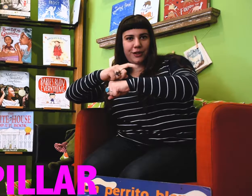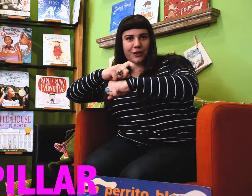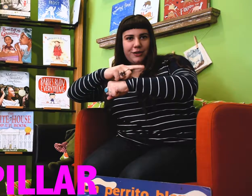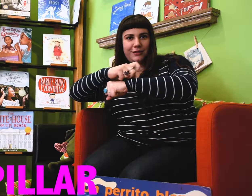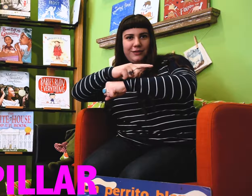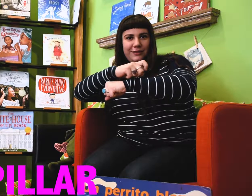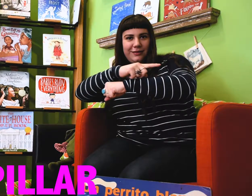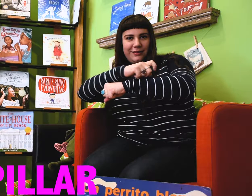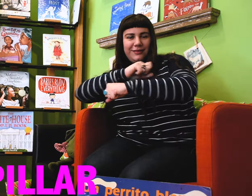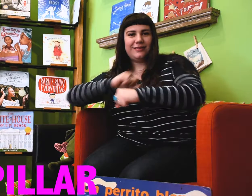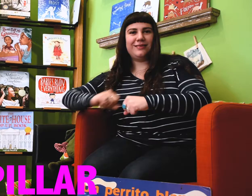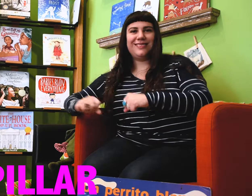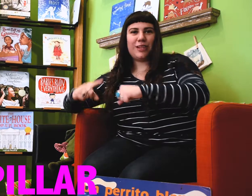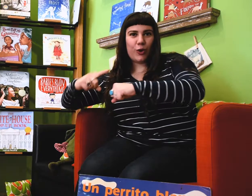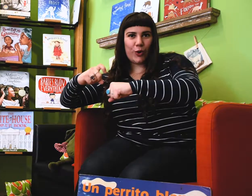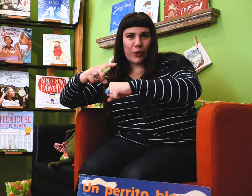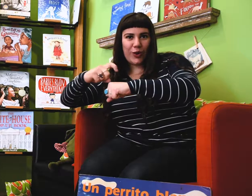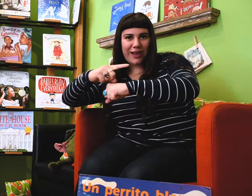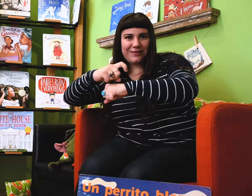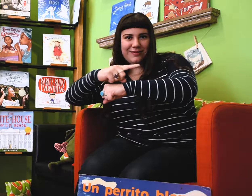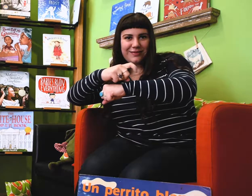Caterpillar. Oruga.